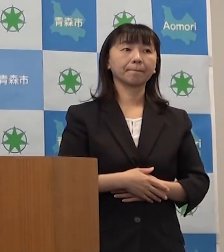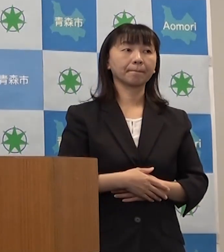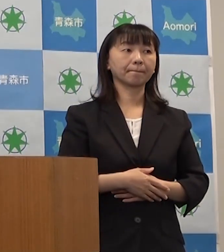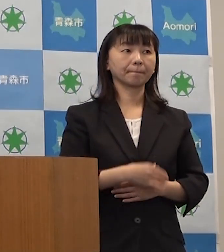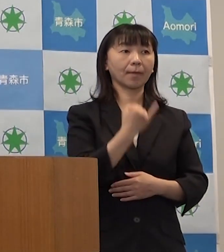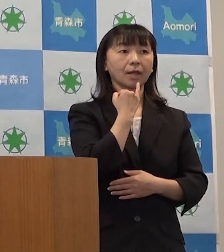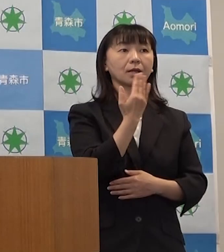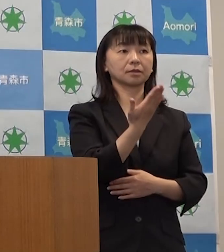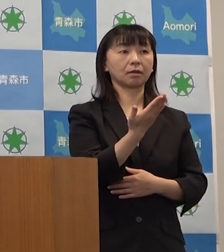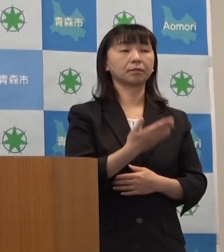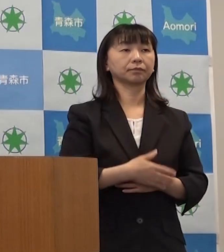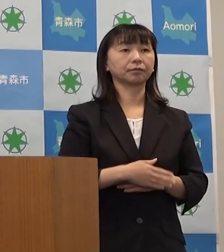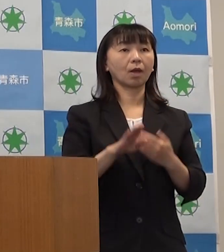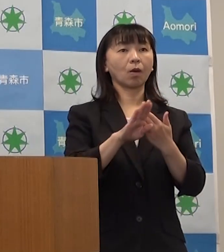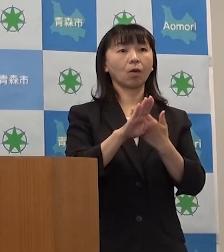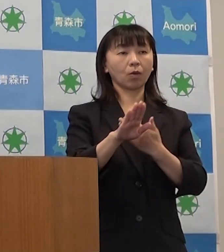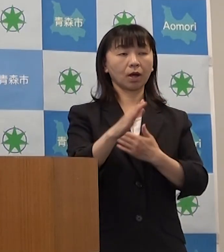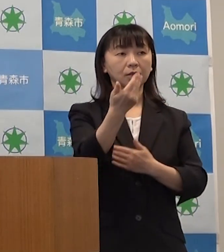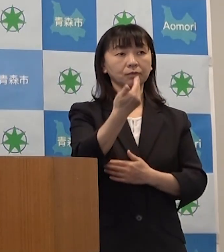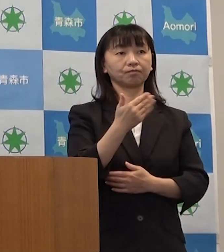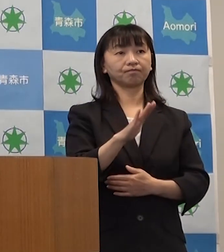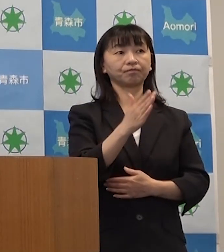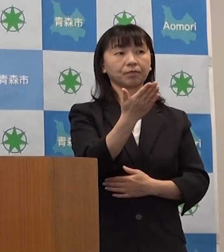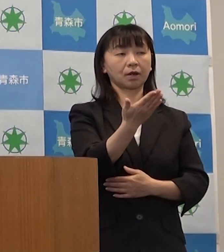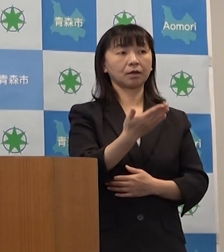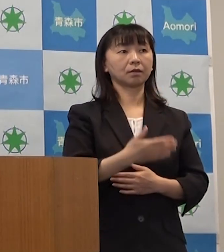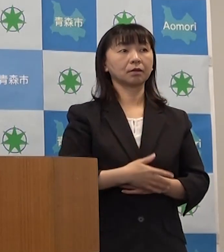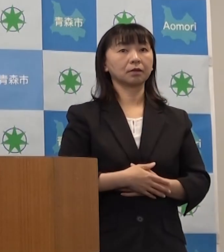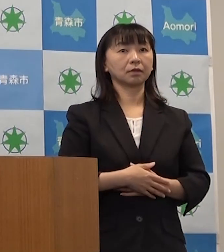よろしいでしょうか？他にご質問はございますか？